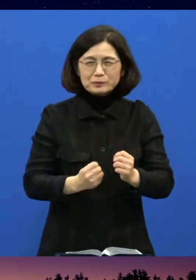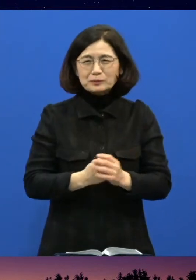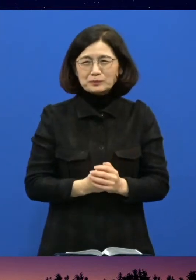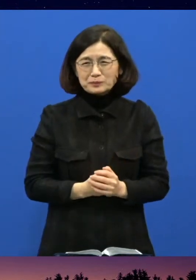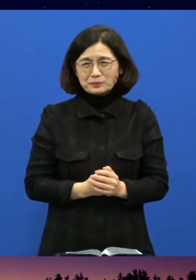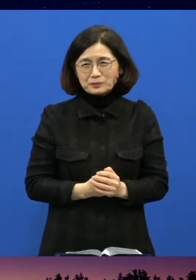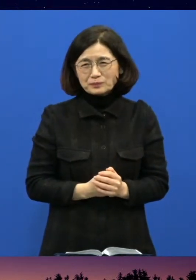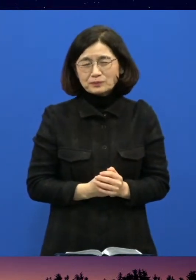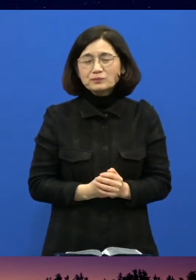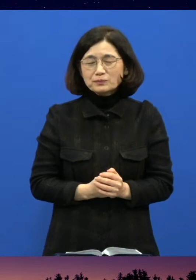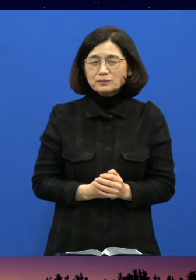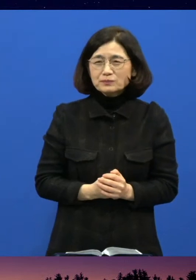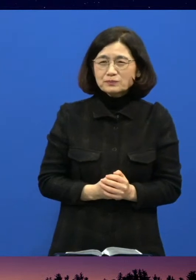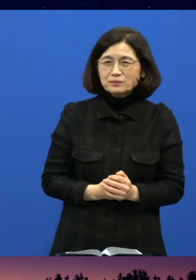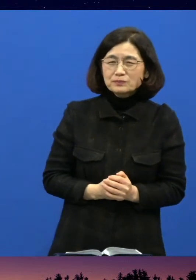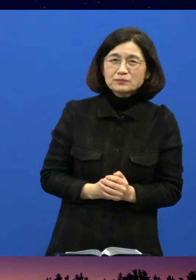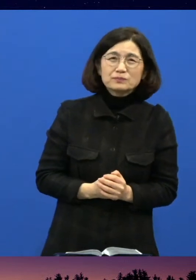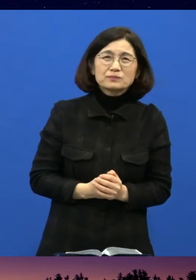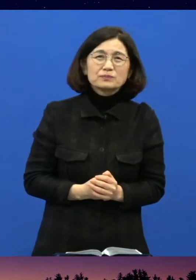너무 많아가지고